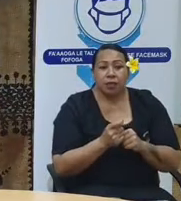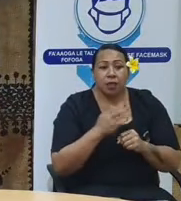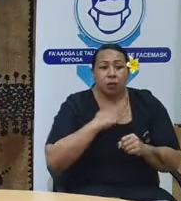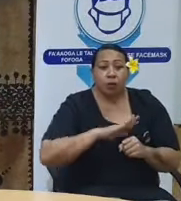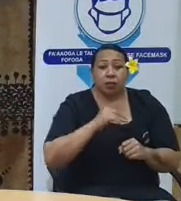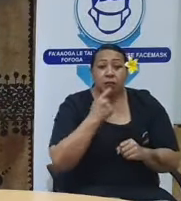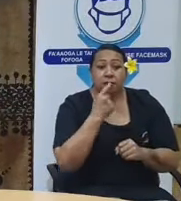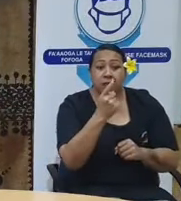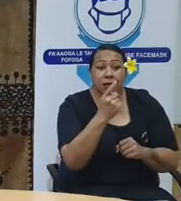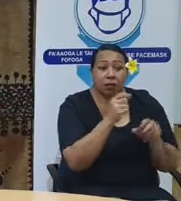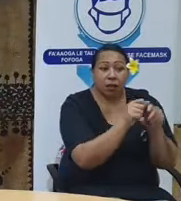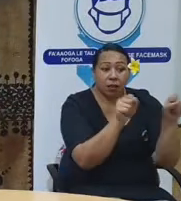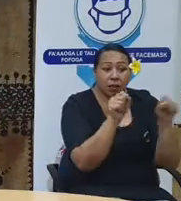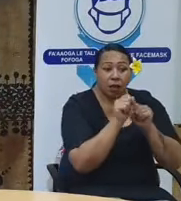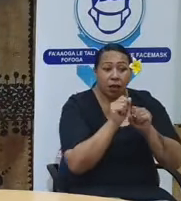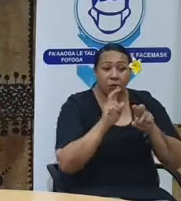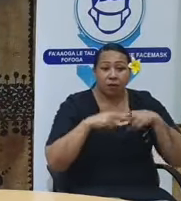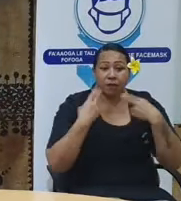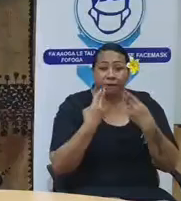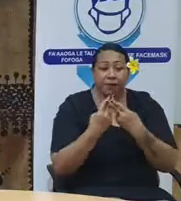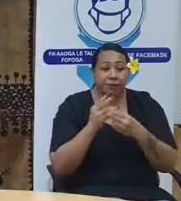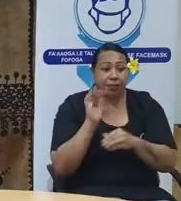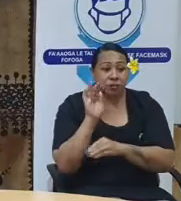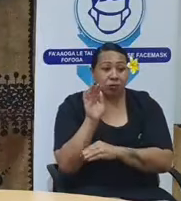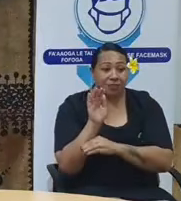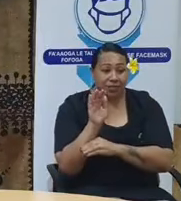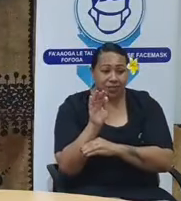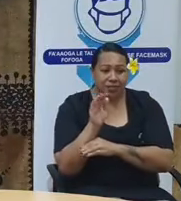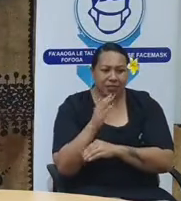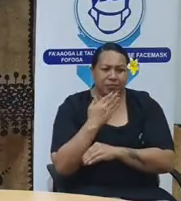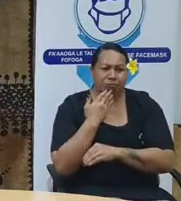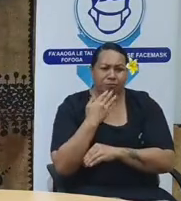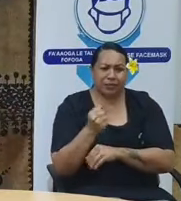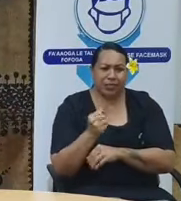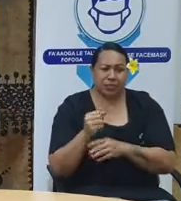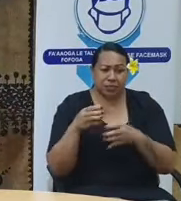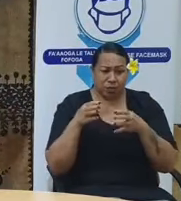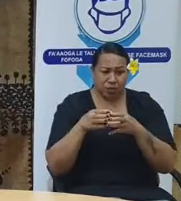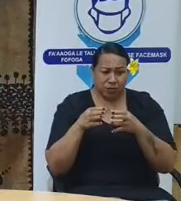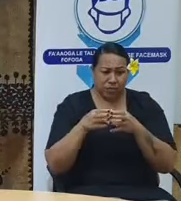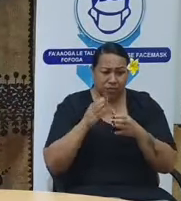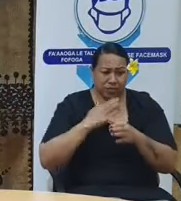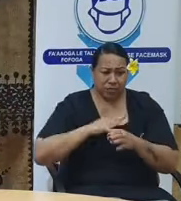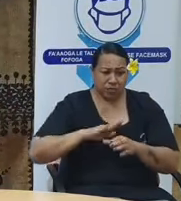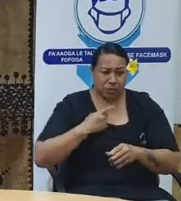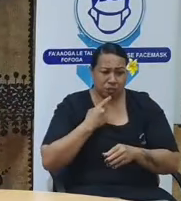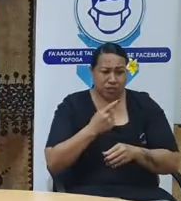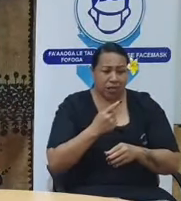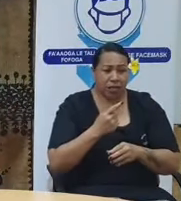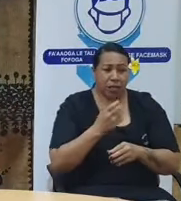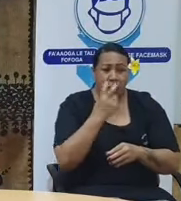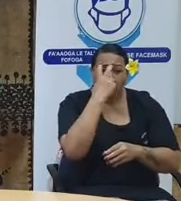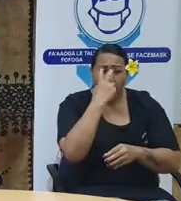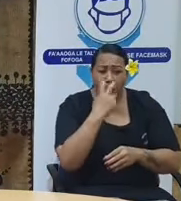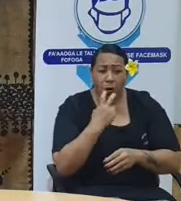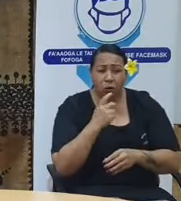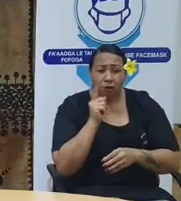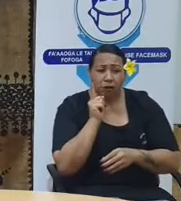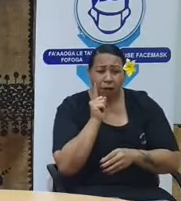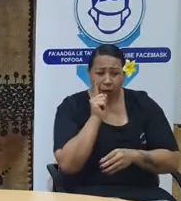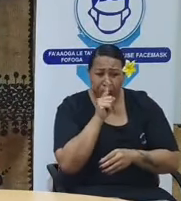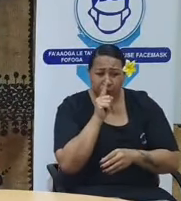fafo. Fa mole mole talo atu komiti. Ai maisia ili tuu mai na o matua tausi, e o mai